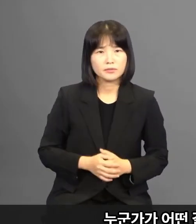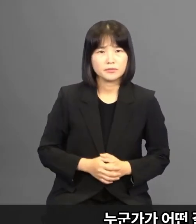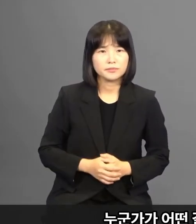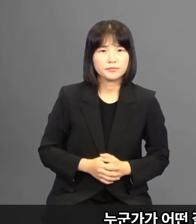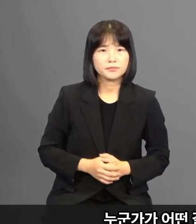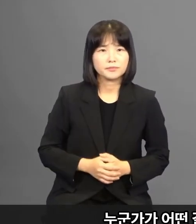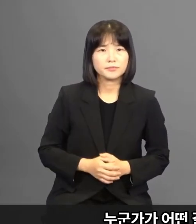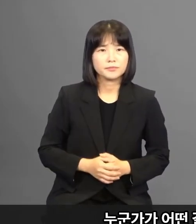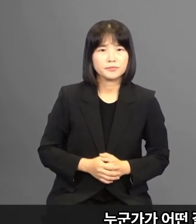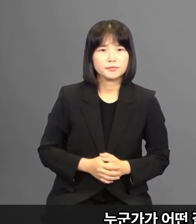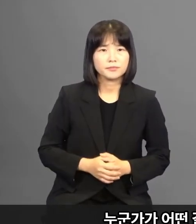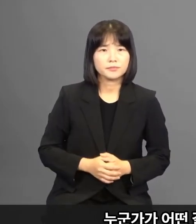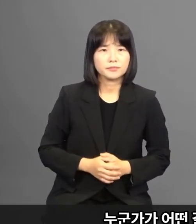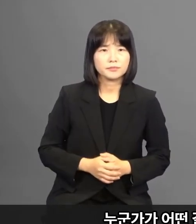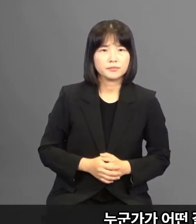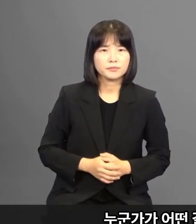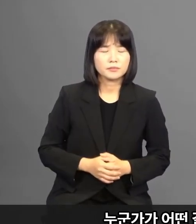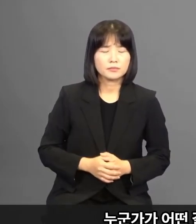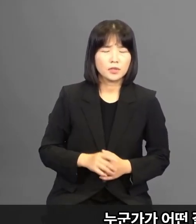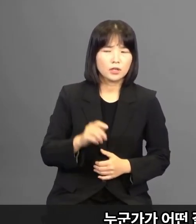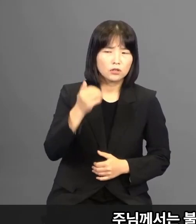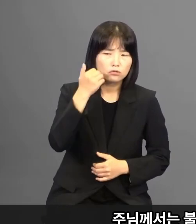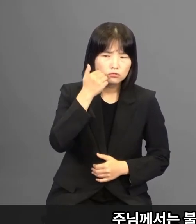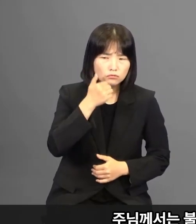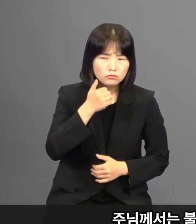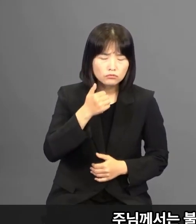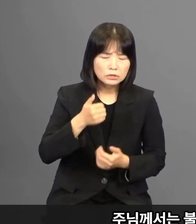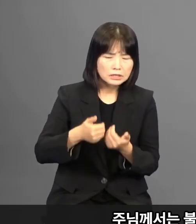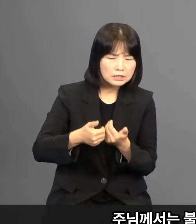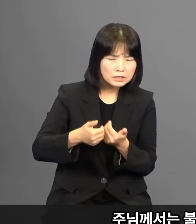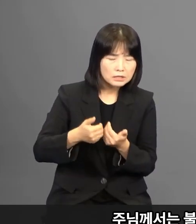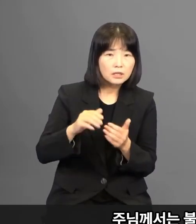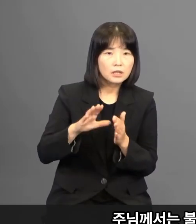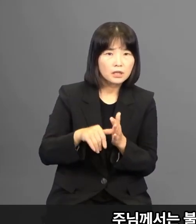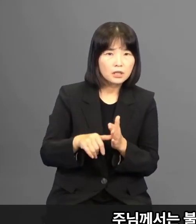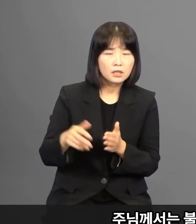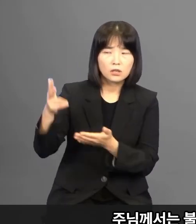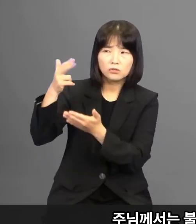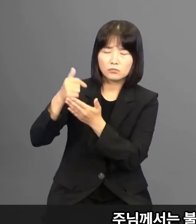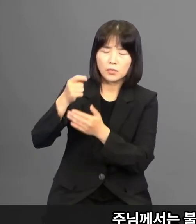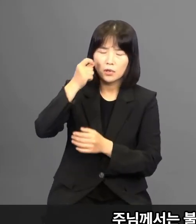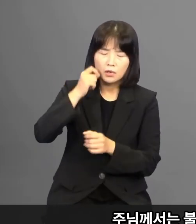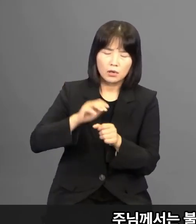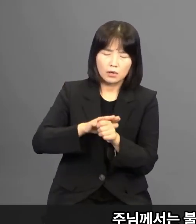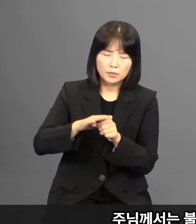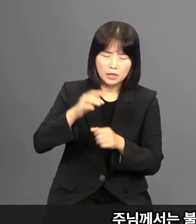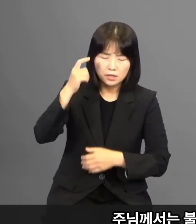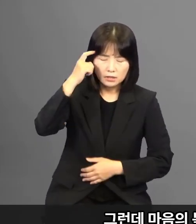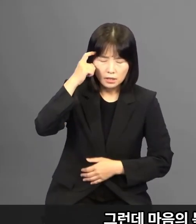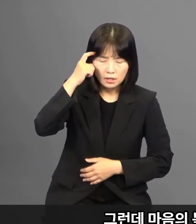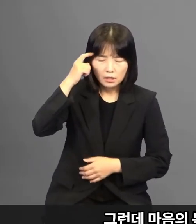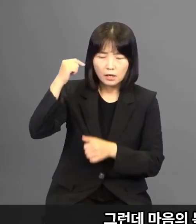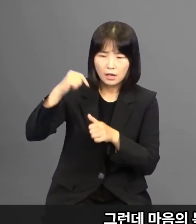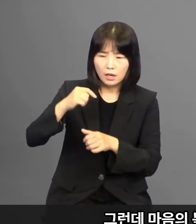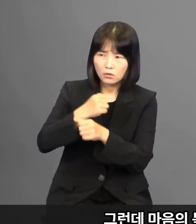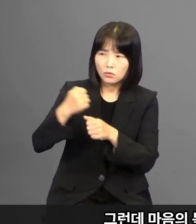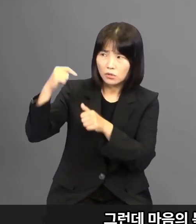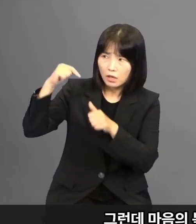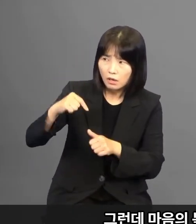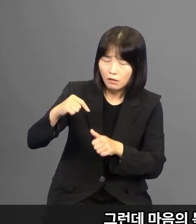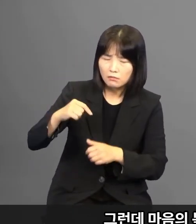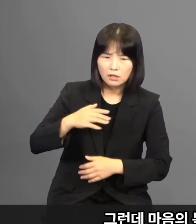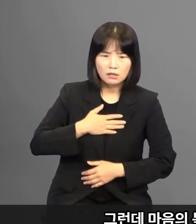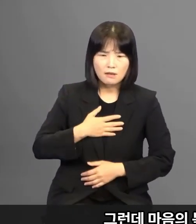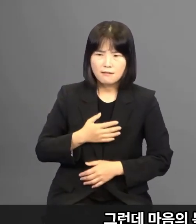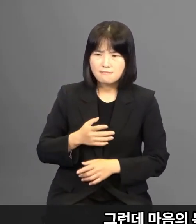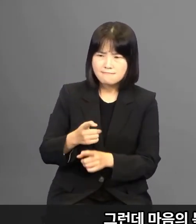누군가가 어떤 갈등이 틀어졌을 때 누군가와 주님께서는 불쌍히 여겨야 된다. 용서해라. 근데 마음에 막 복수심이